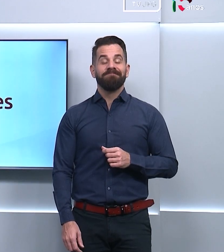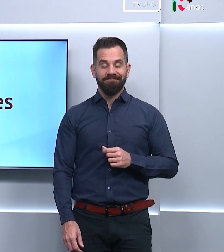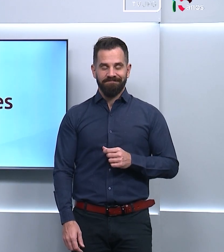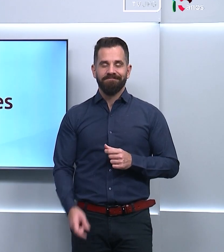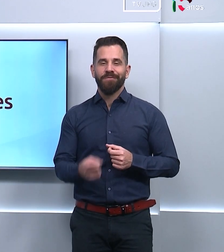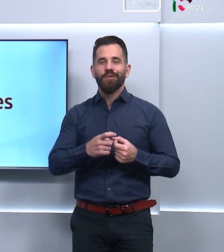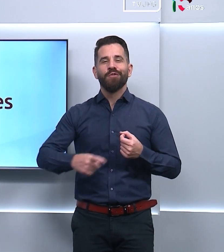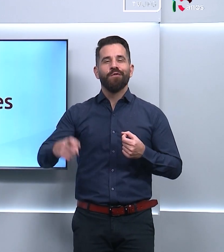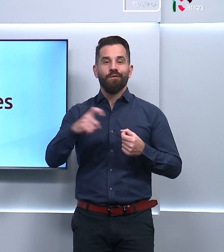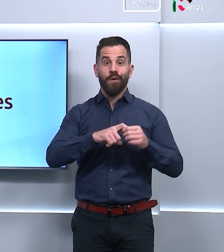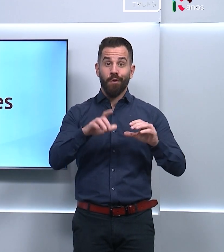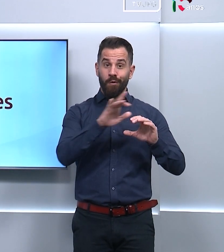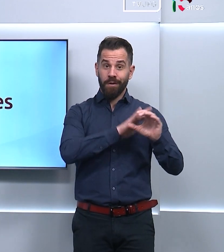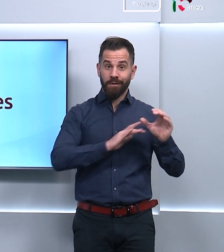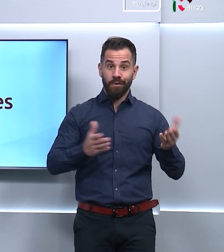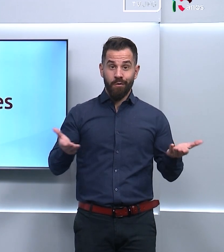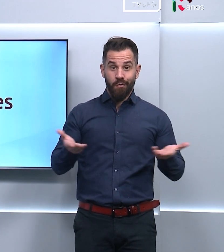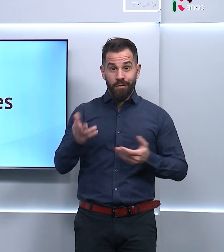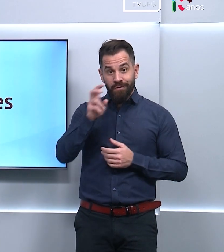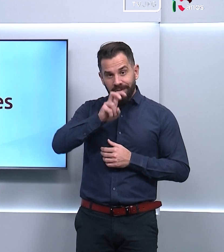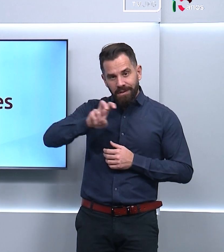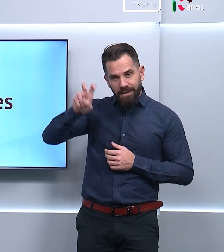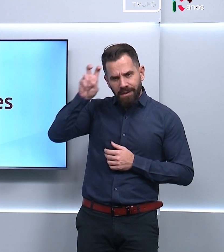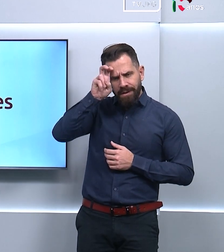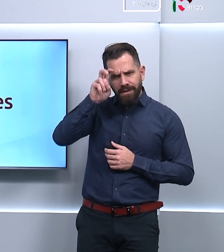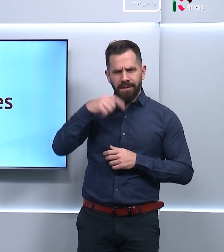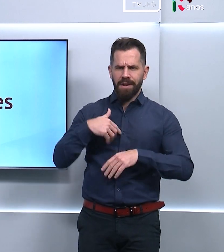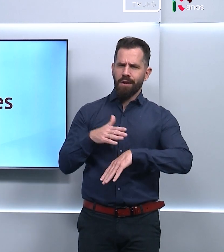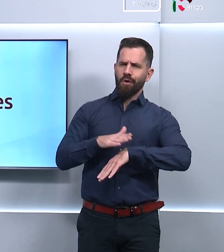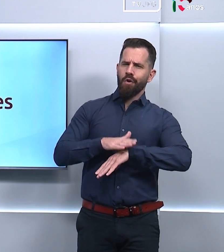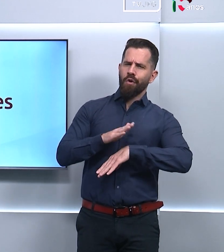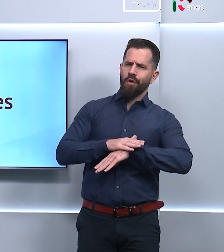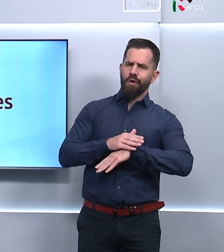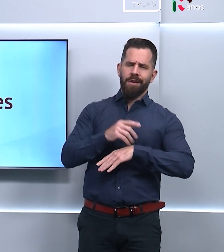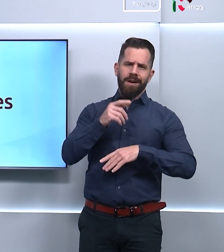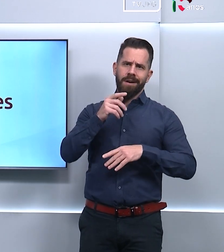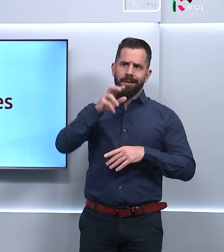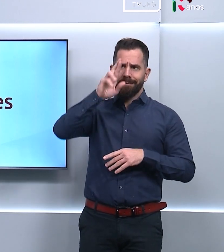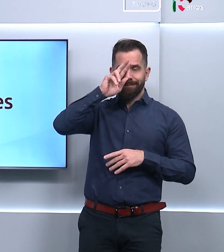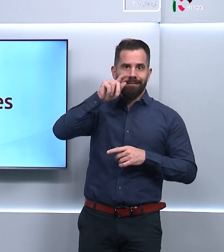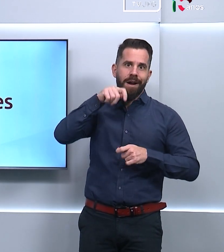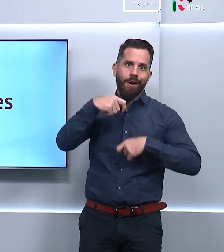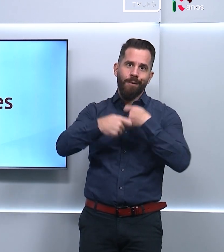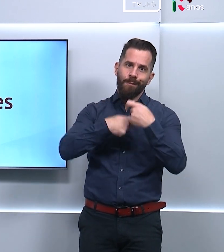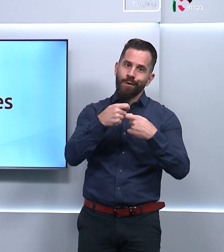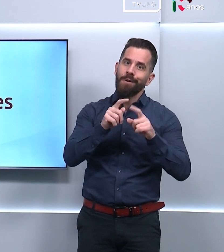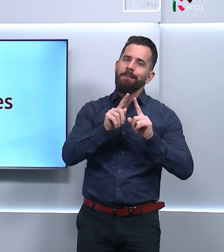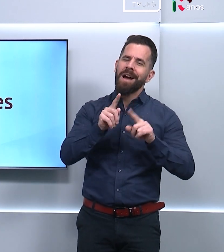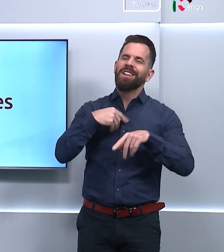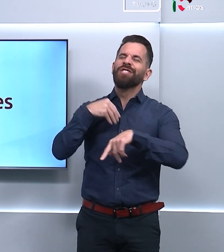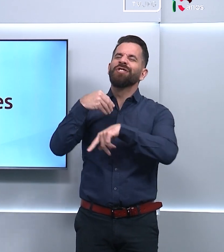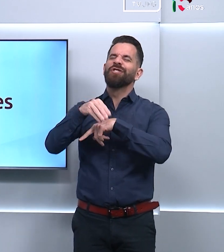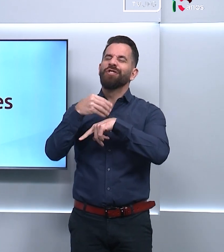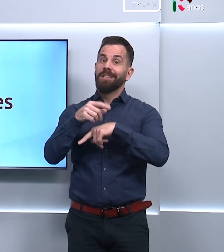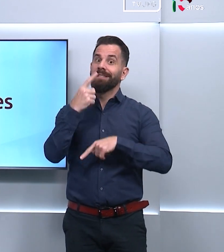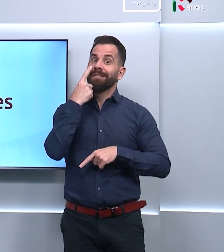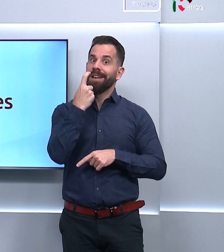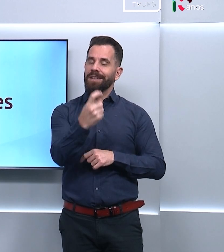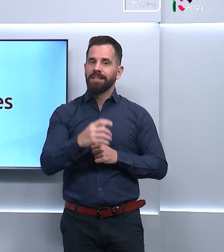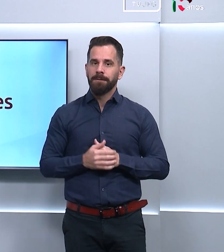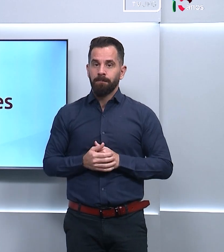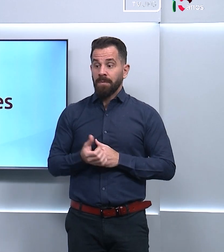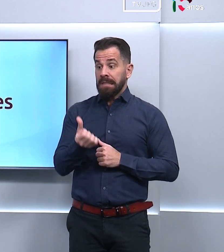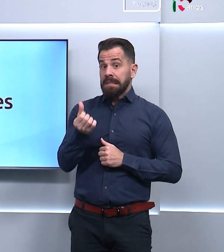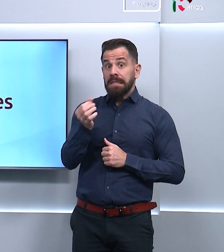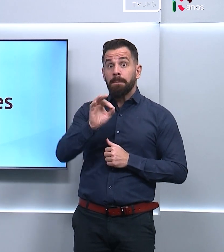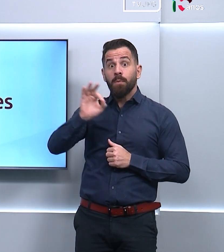Estamos de volta com Conexões dessa quinta-feira. A gente está no horário de almoço, né? Então tem uma dica muito interessante para você. Mais de 60%